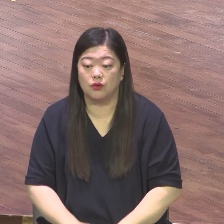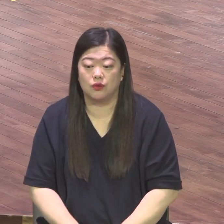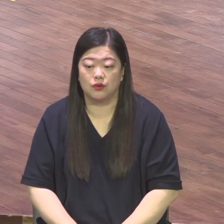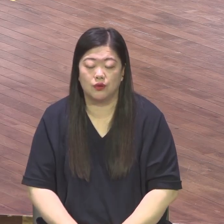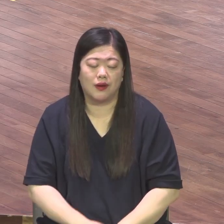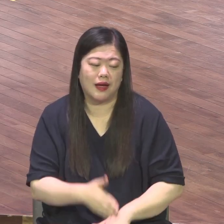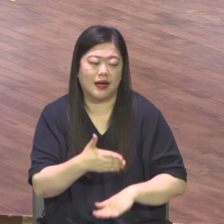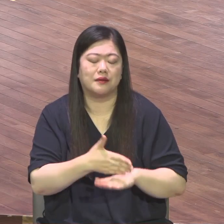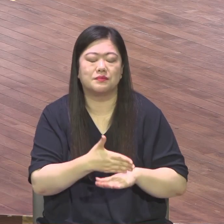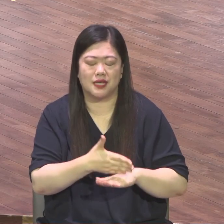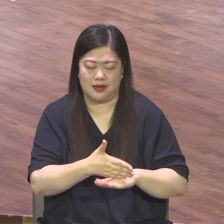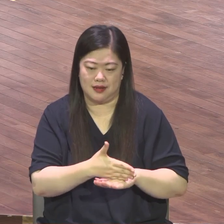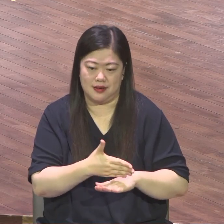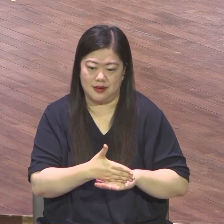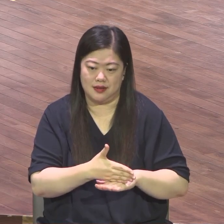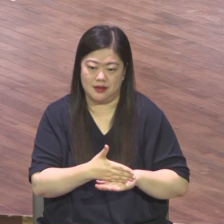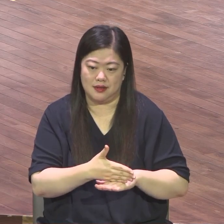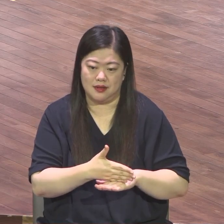그랬어요.